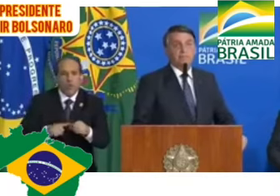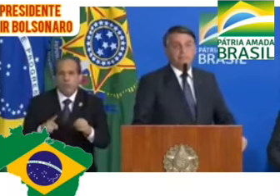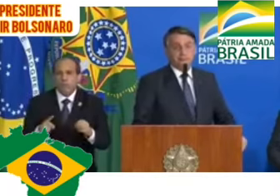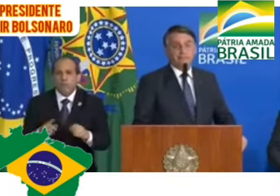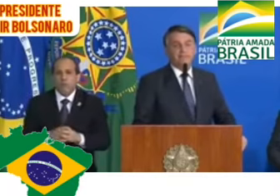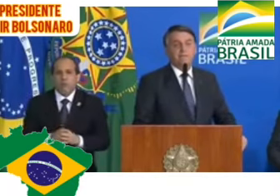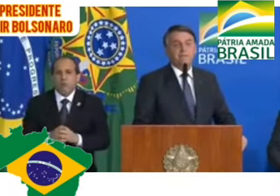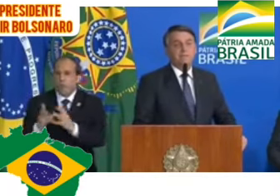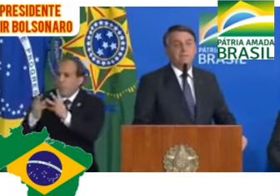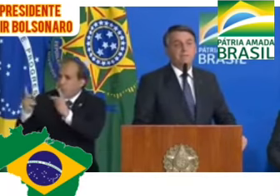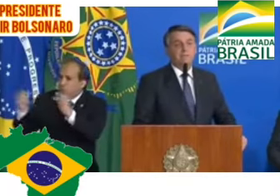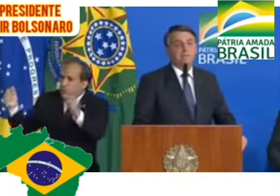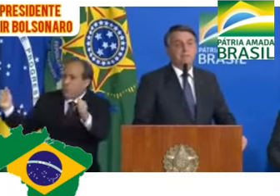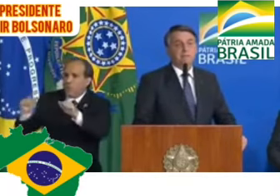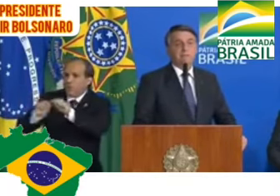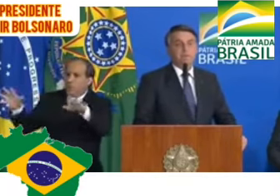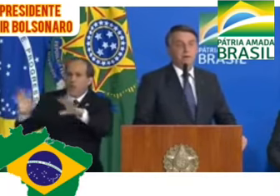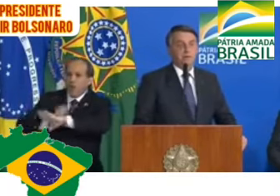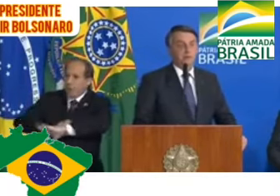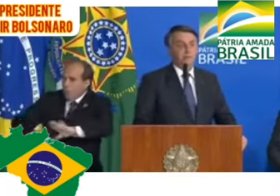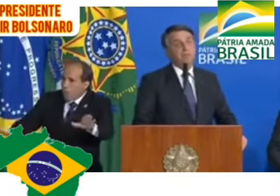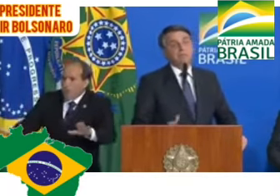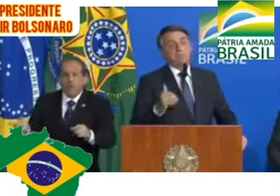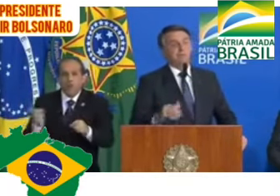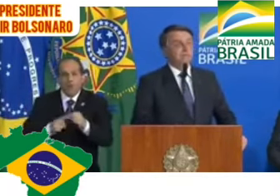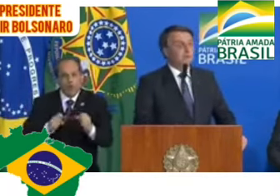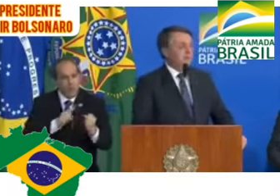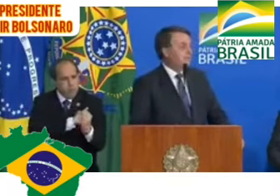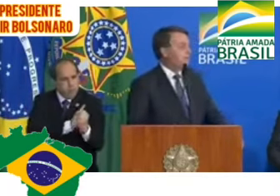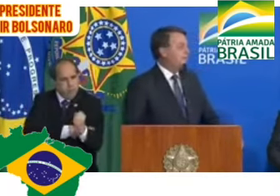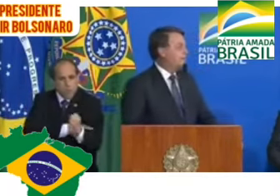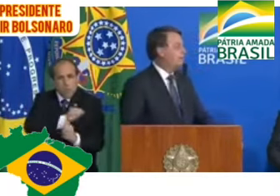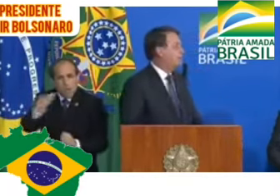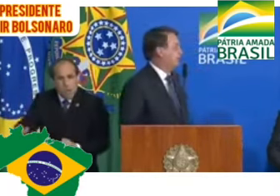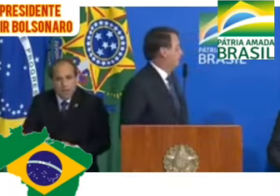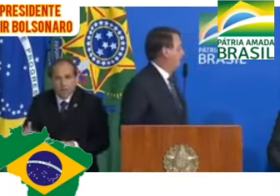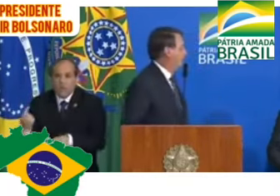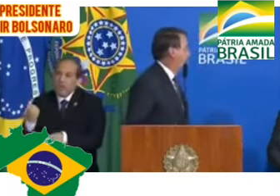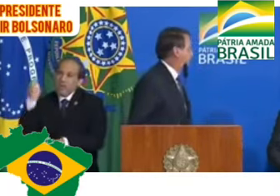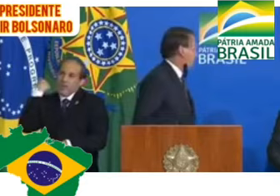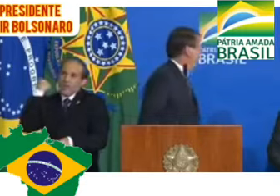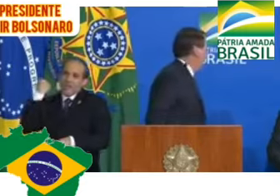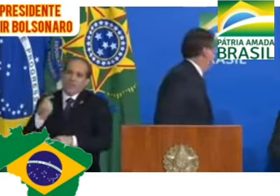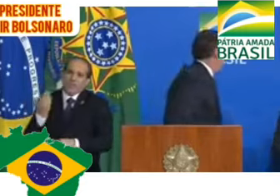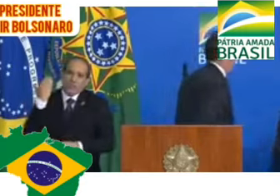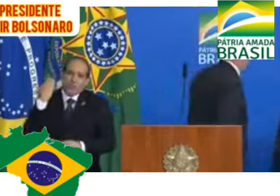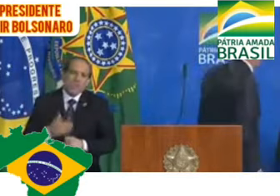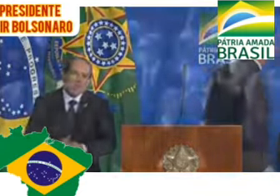dessa pandemia mais forte do que quando começamos lá atrás.